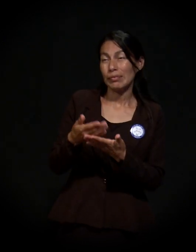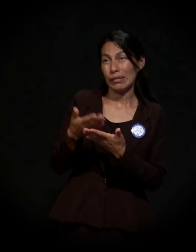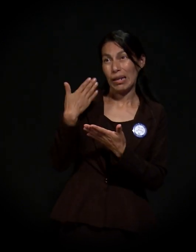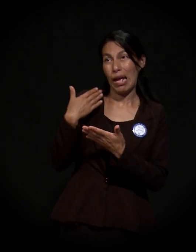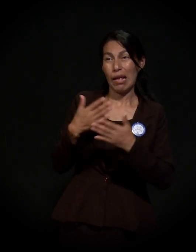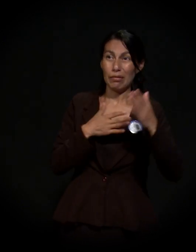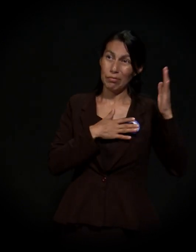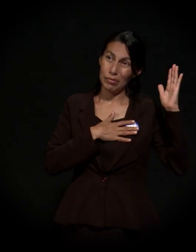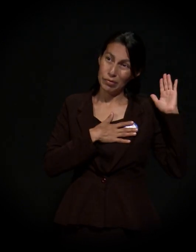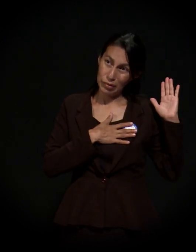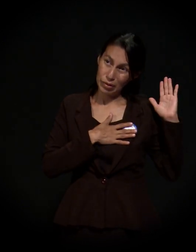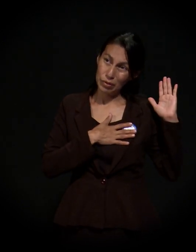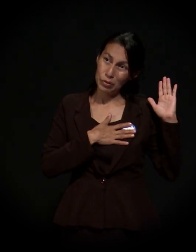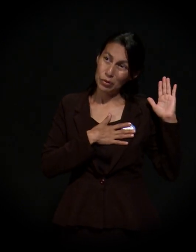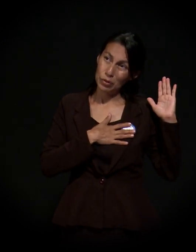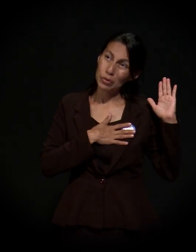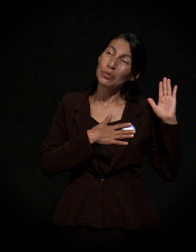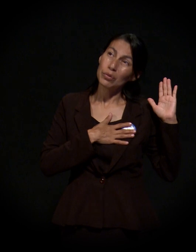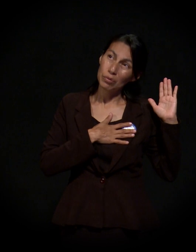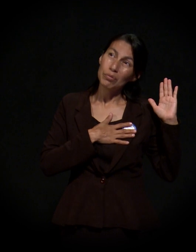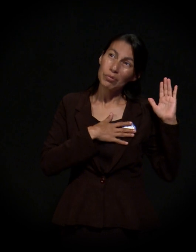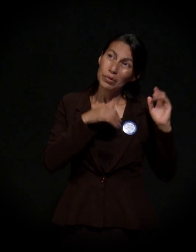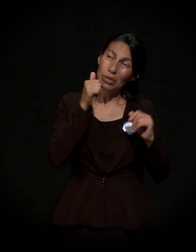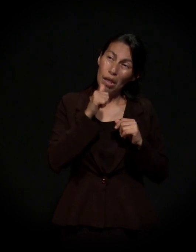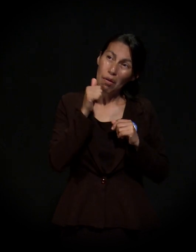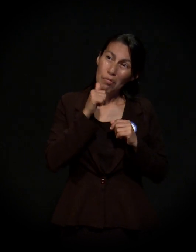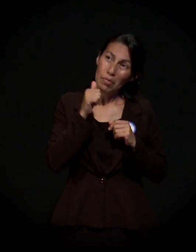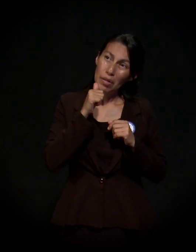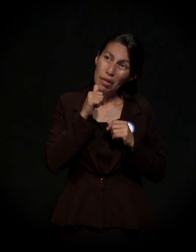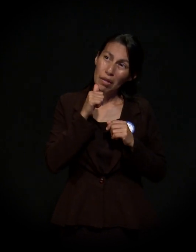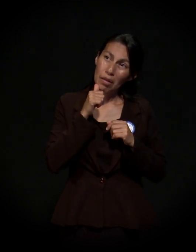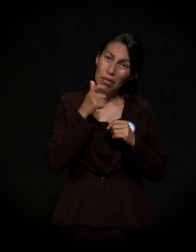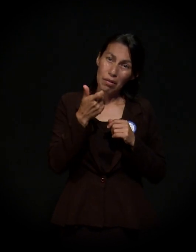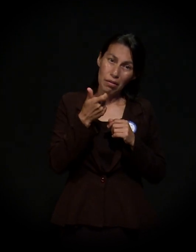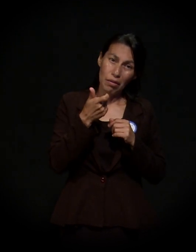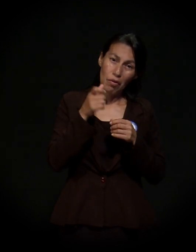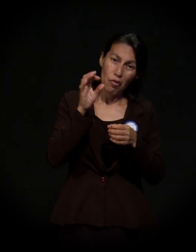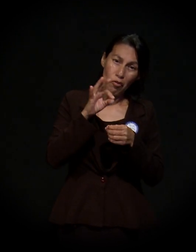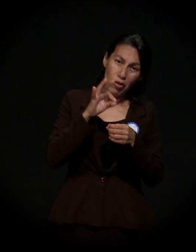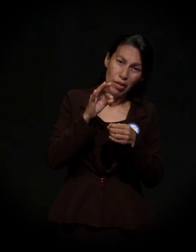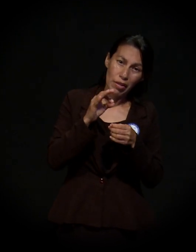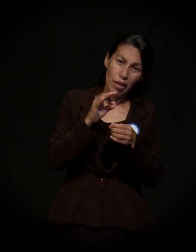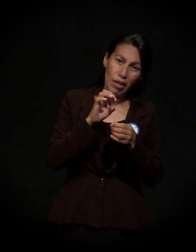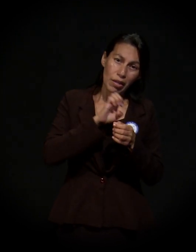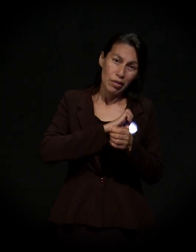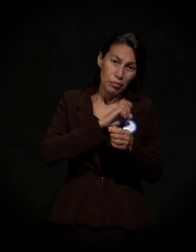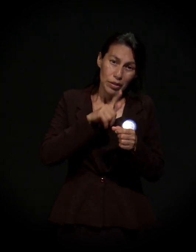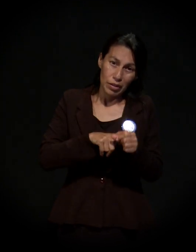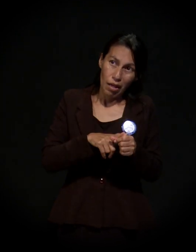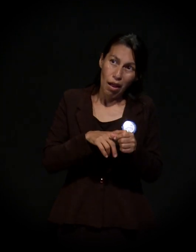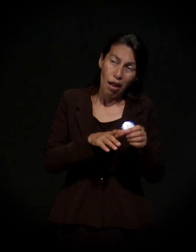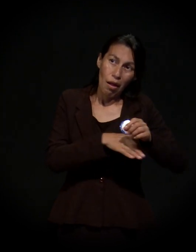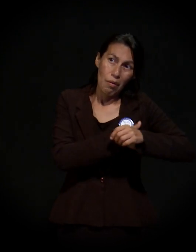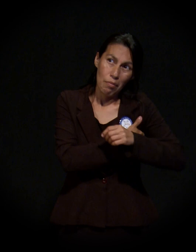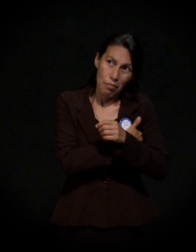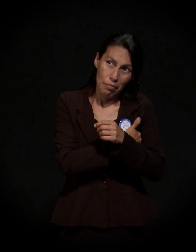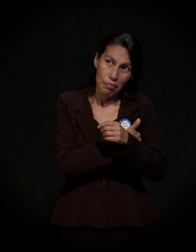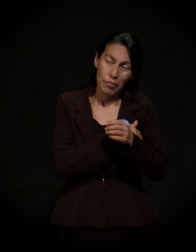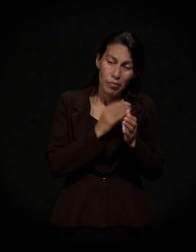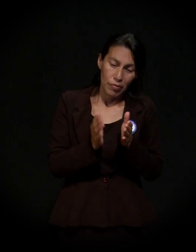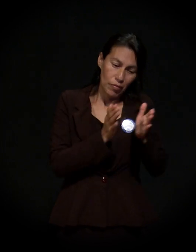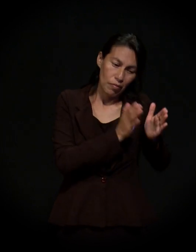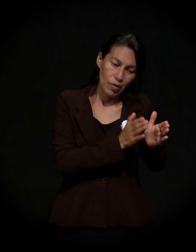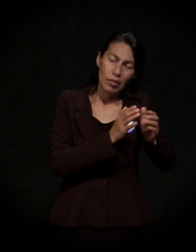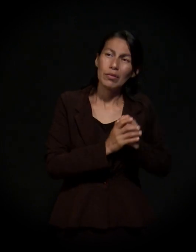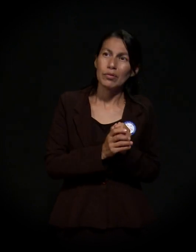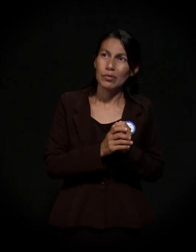pacto contigo, tú sabes que tengo un pacto en el fondo de inversión, así que yo te pido que tengas misericordia de